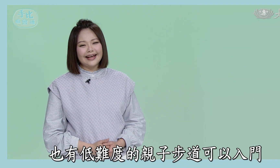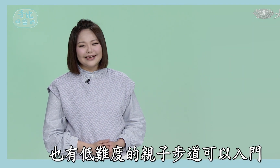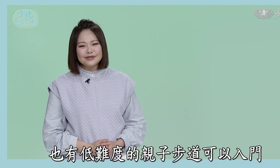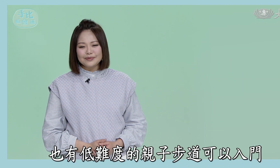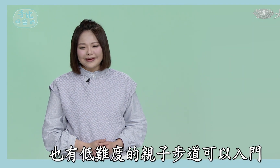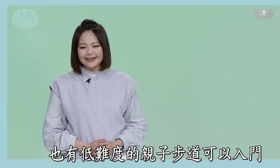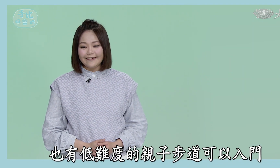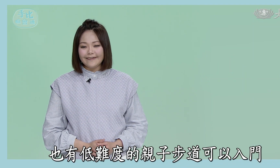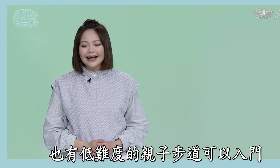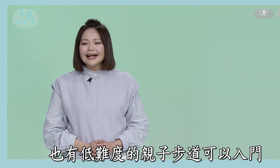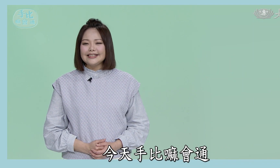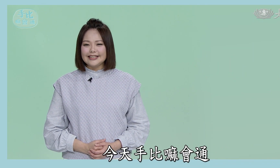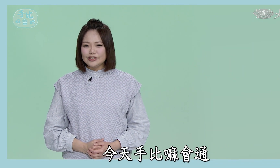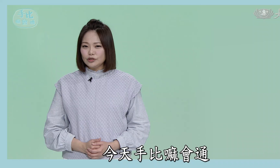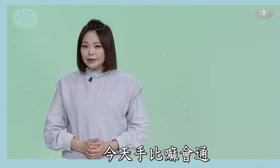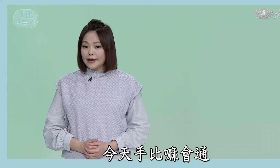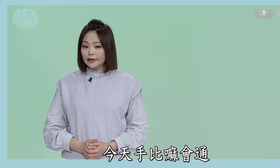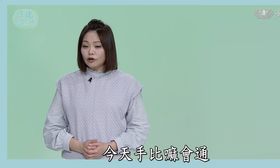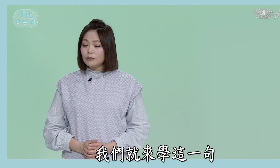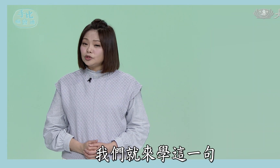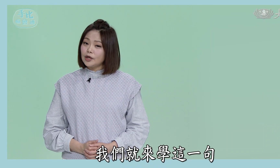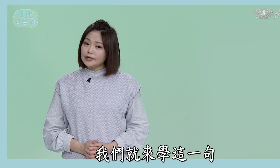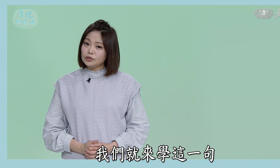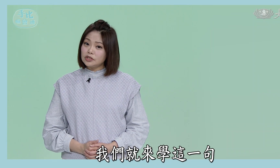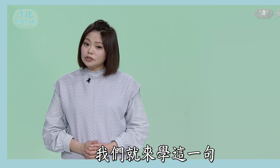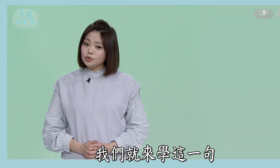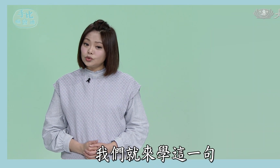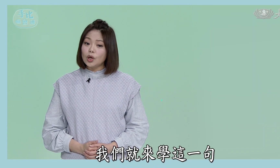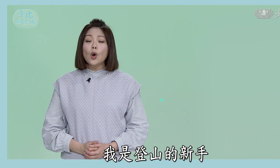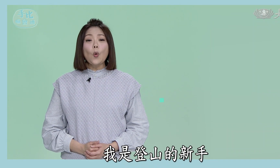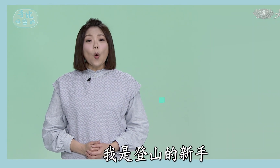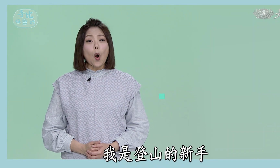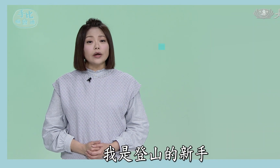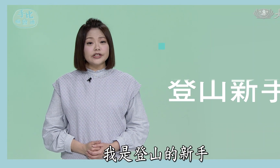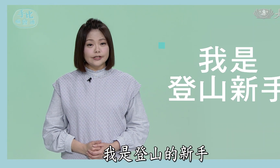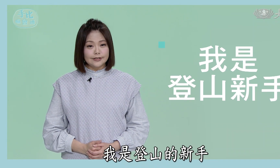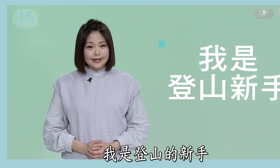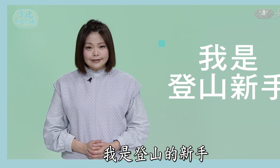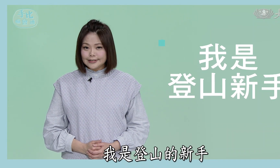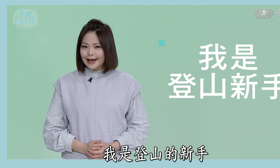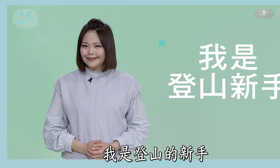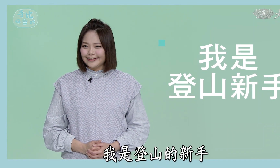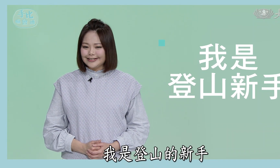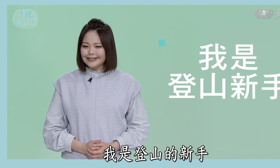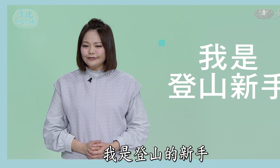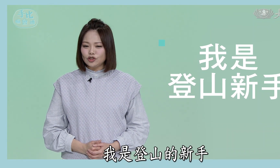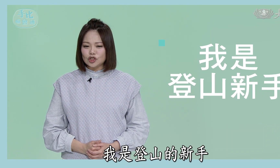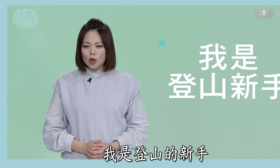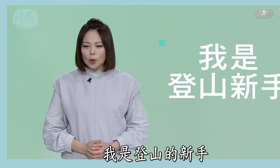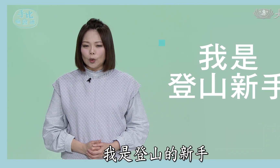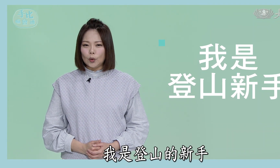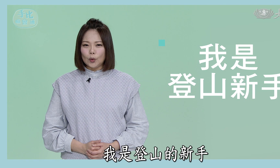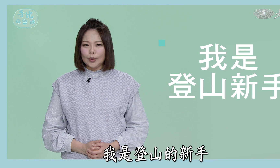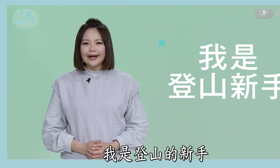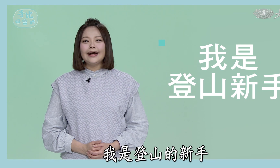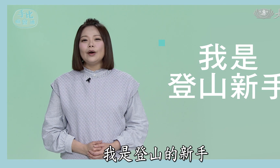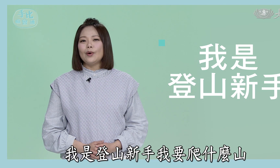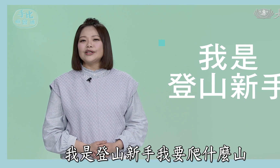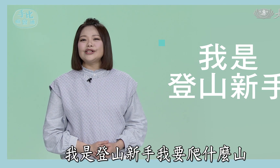入门哦。今天丘比买通，我们就来学这句我是登山的新手。我是